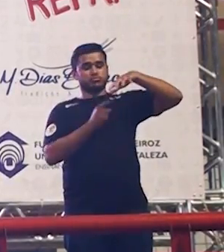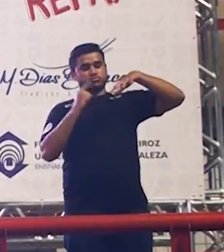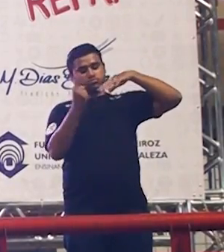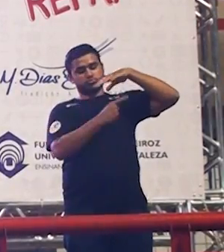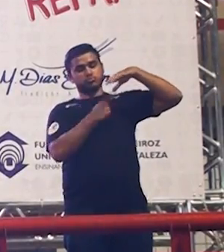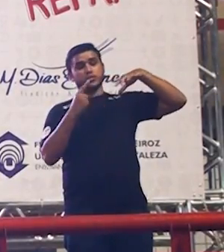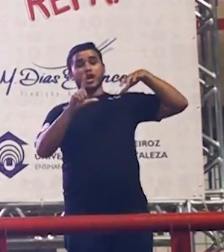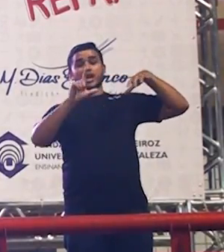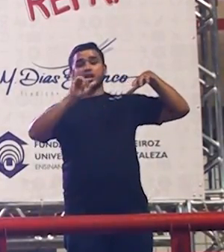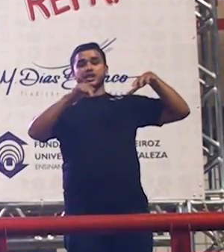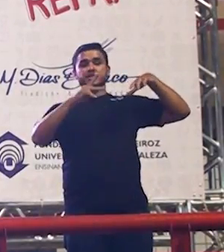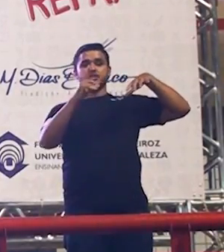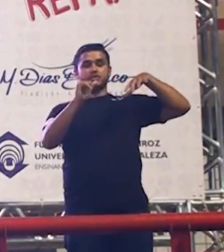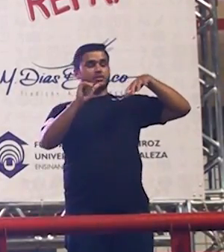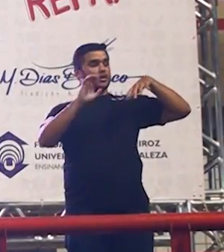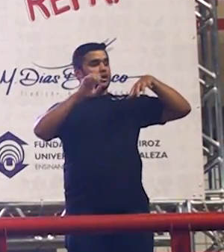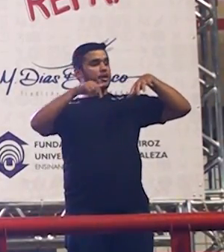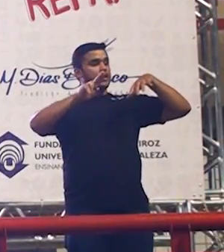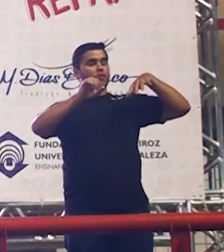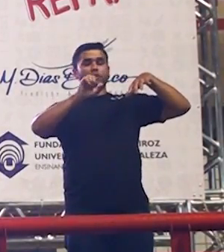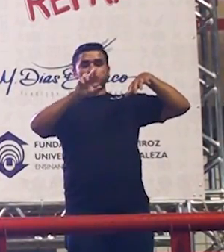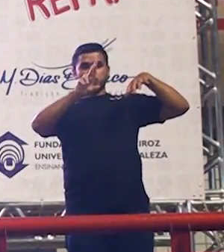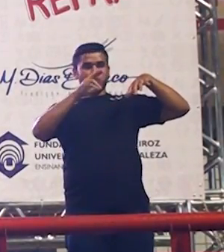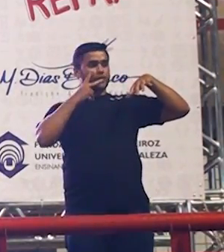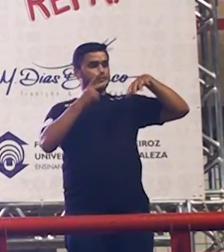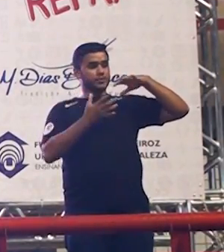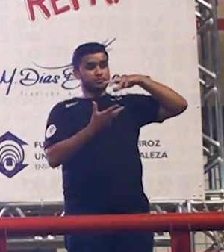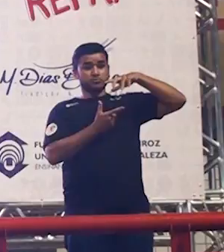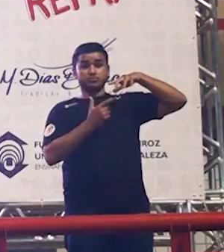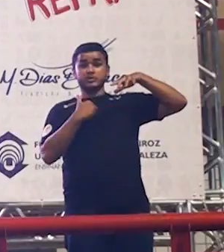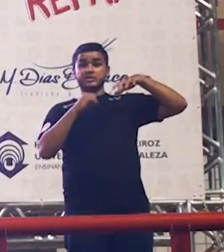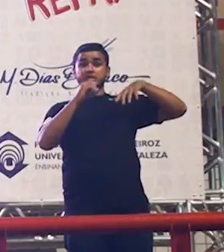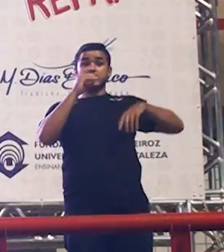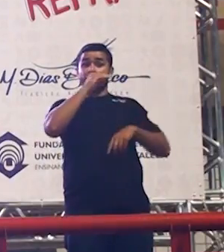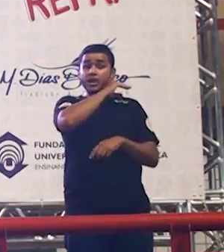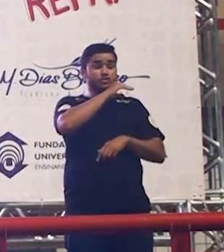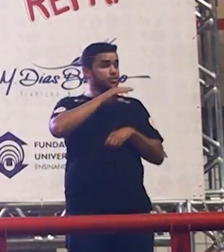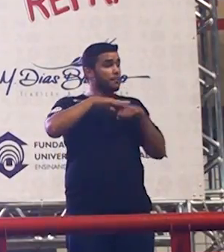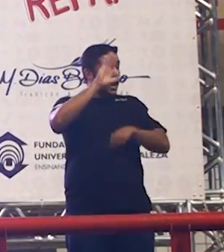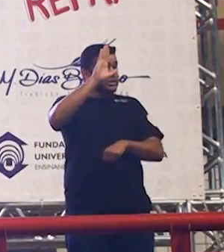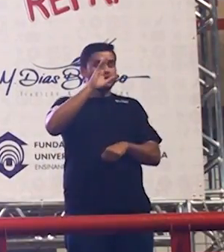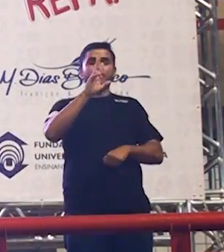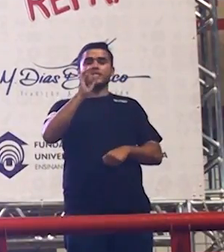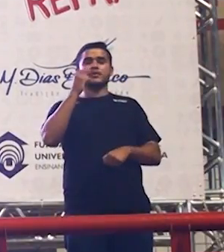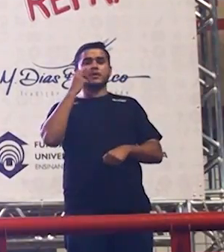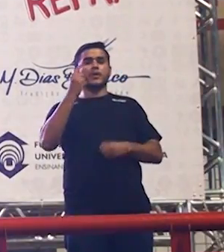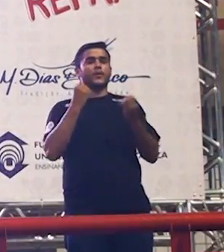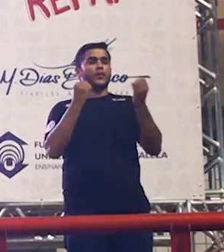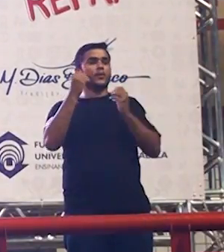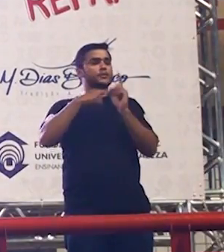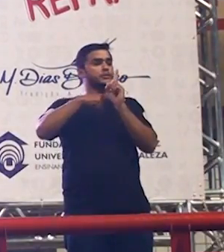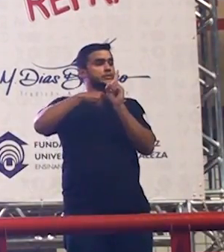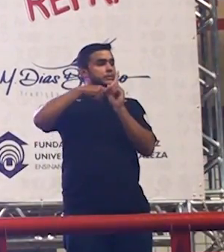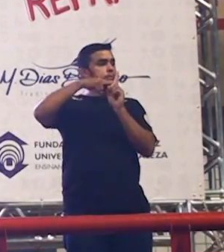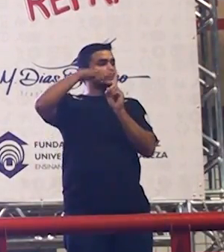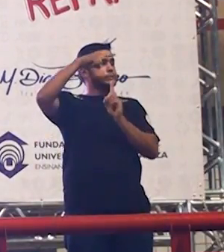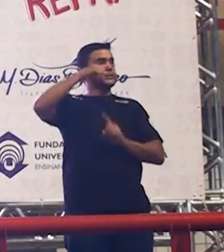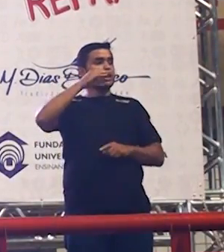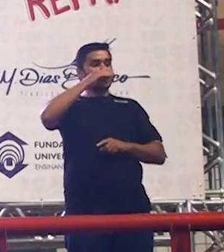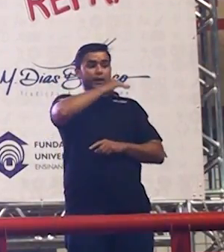zonas tropicais, baixa latitude. Espera aí, se ela é baixa latitude, temperaturas altas ou baixas? Altas, portanto são